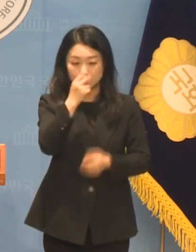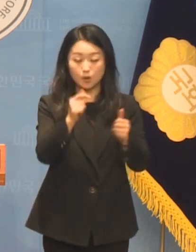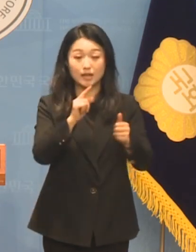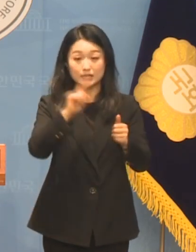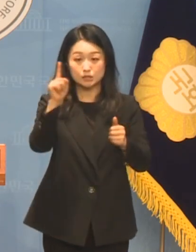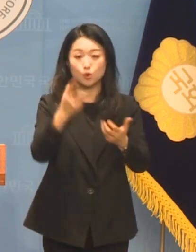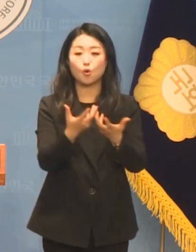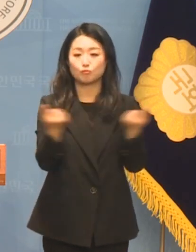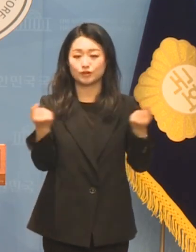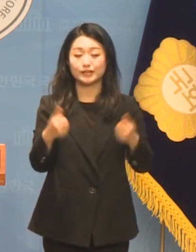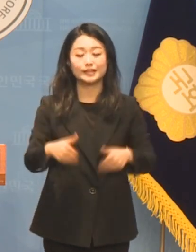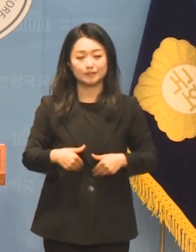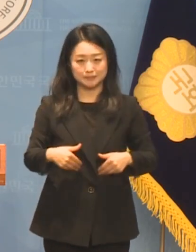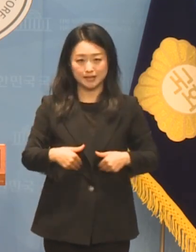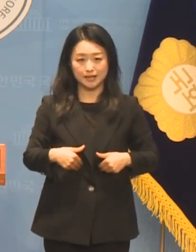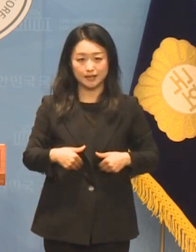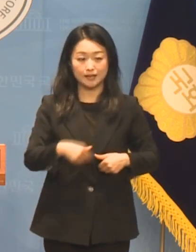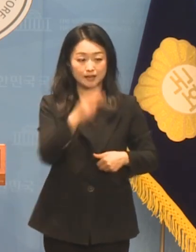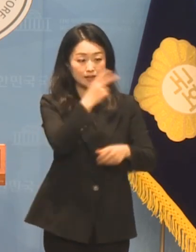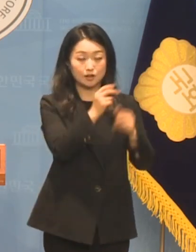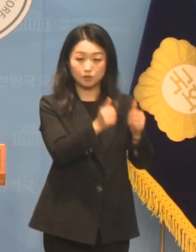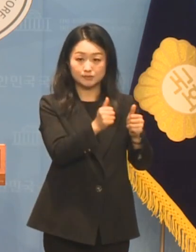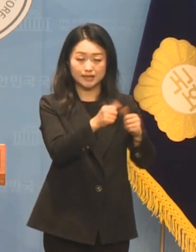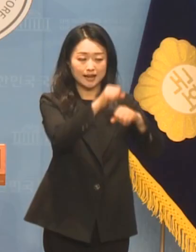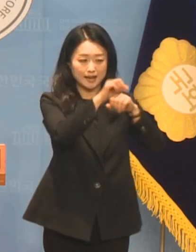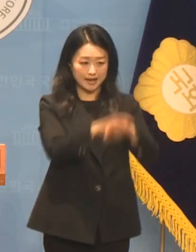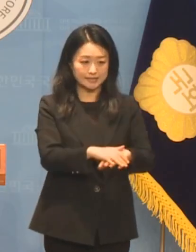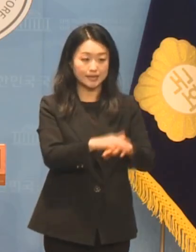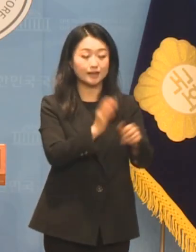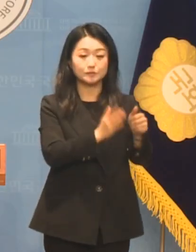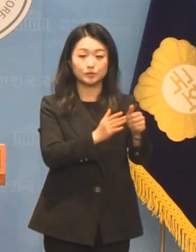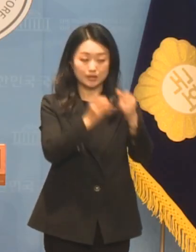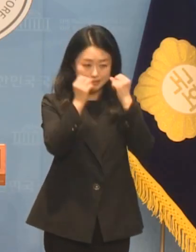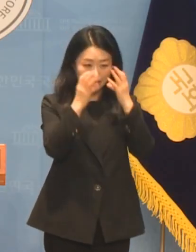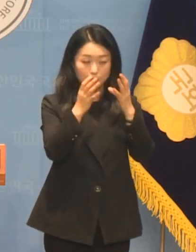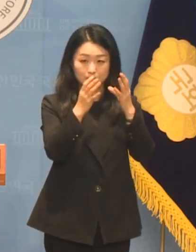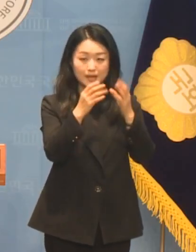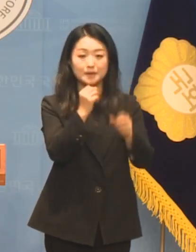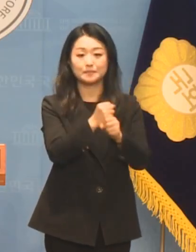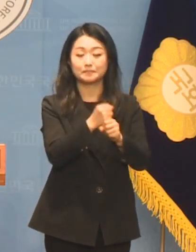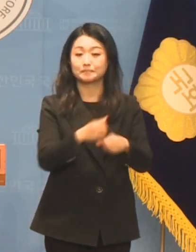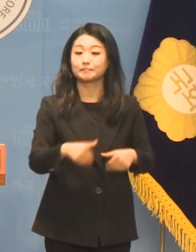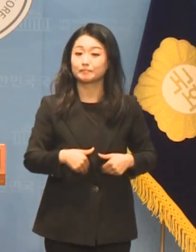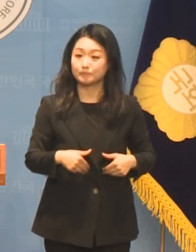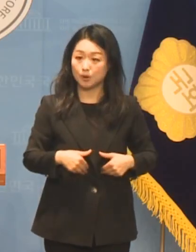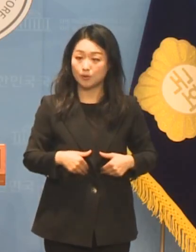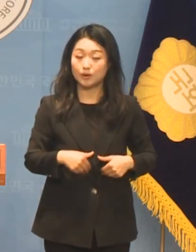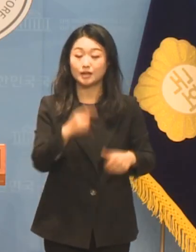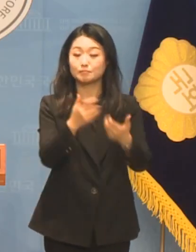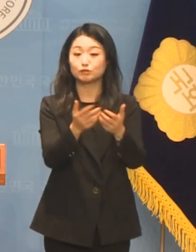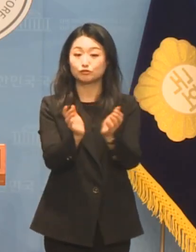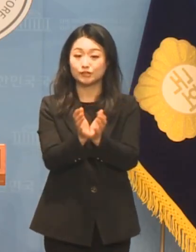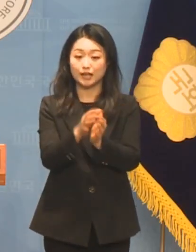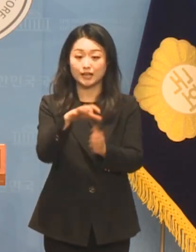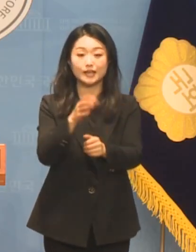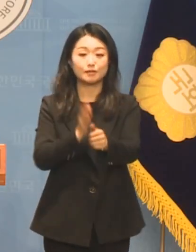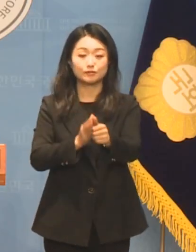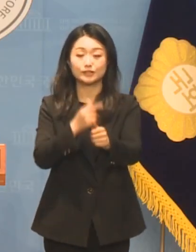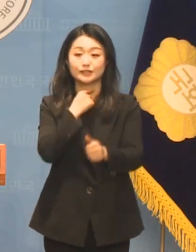기소는 분리되어야 합니다. 검찰은 해체되어 새롭게 태어나야 합니다. 민주당에